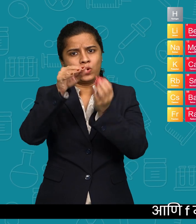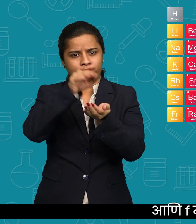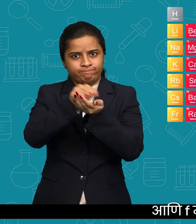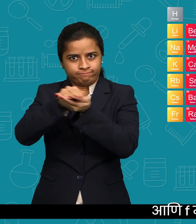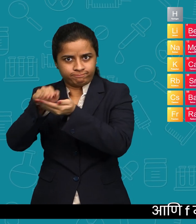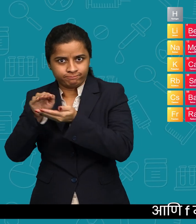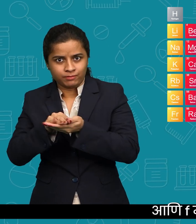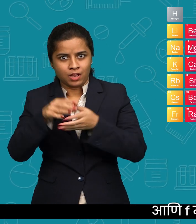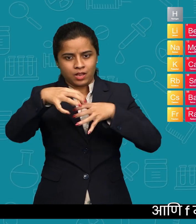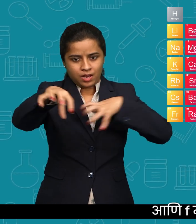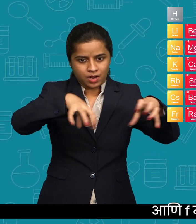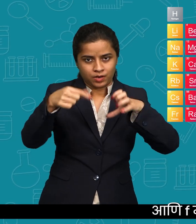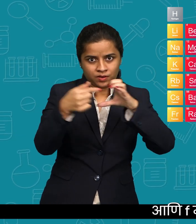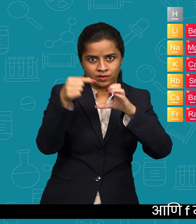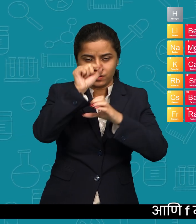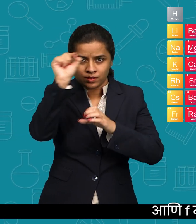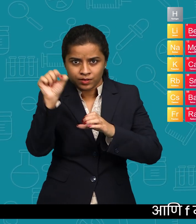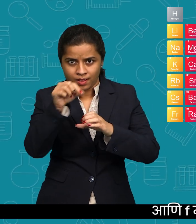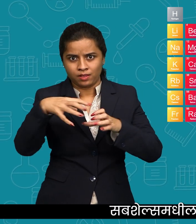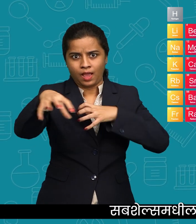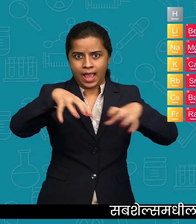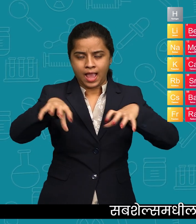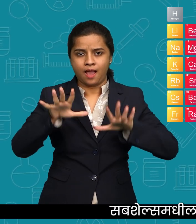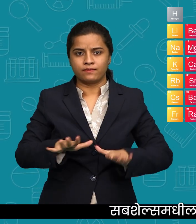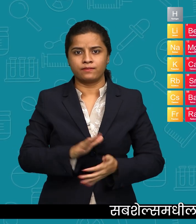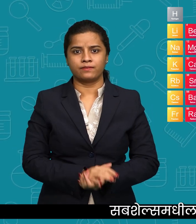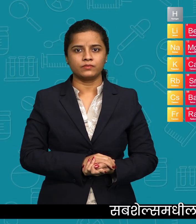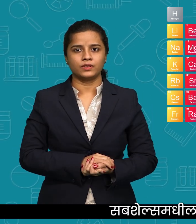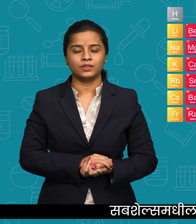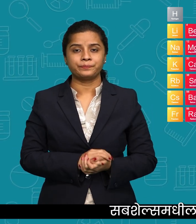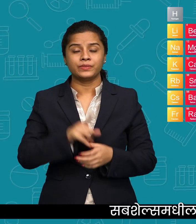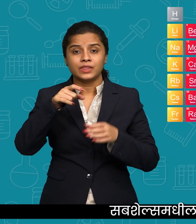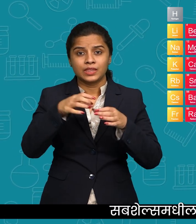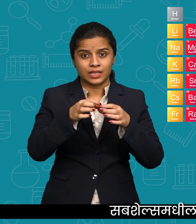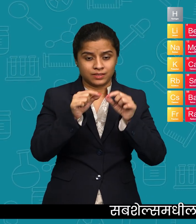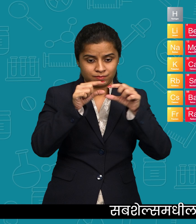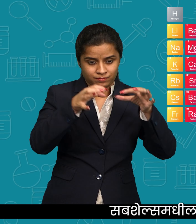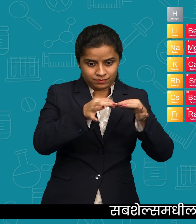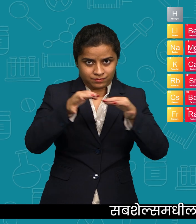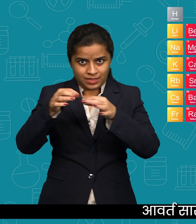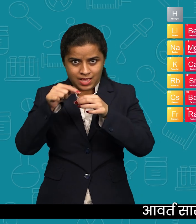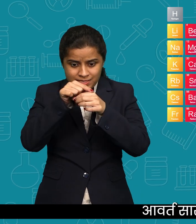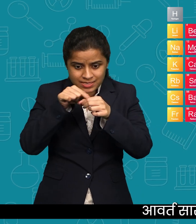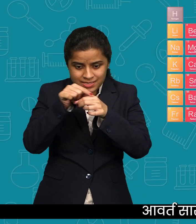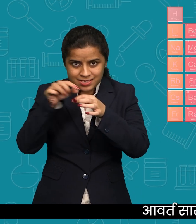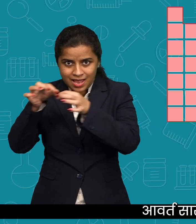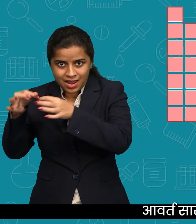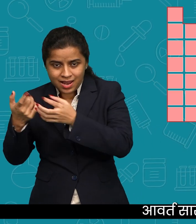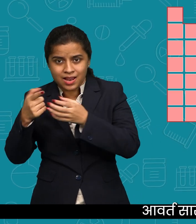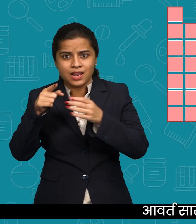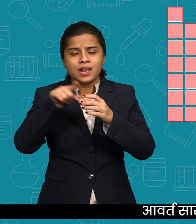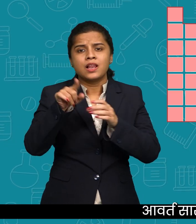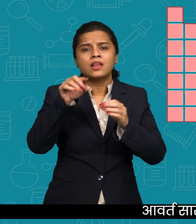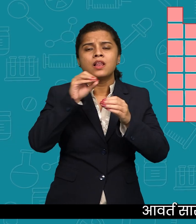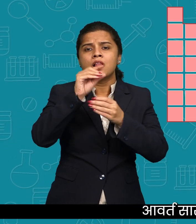D आणि F म्हणून नियुक्त केले आहेत. सबशेलमधील इलेक्ट्रॉनच्या व्यवस्थेचे आधारे आवर्त सारणीतील